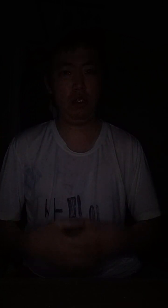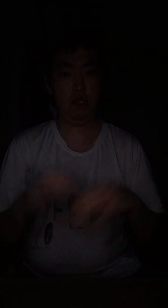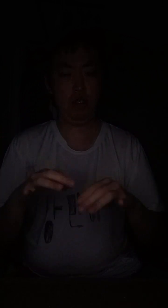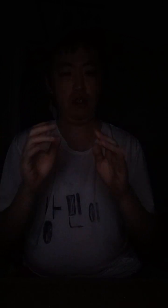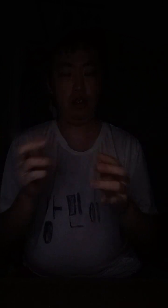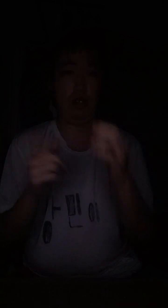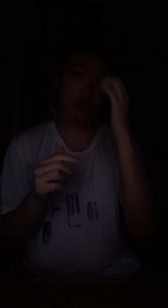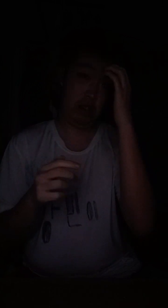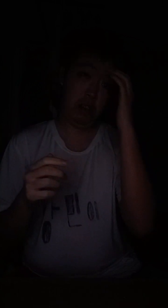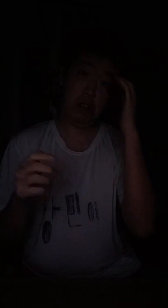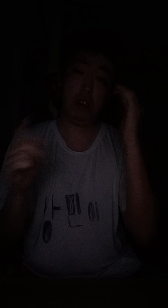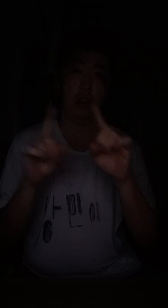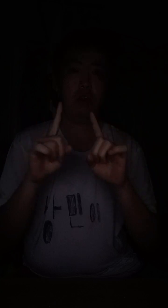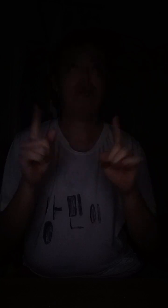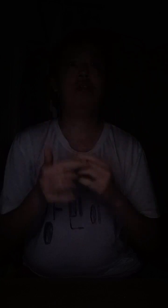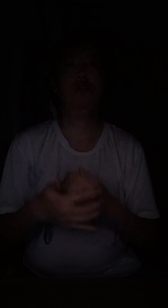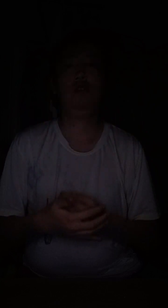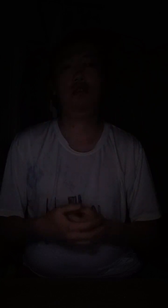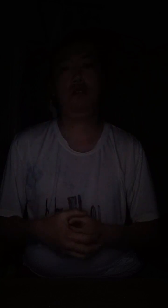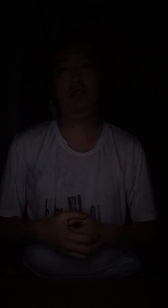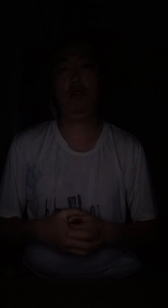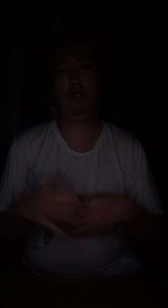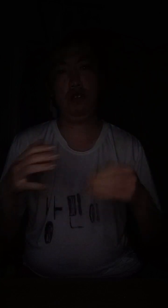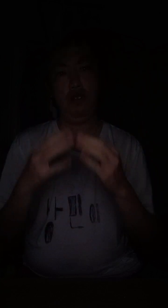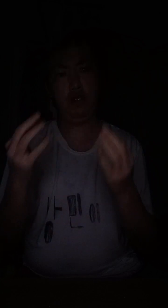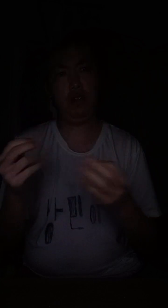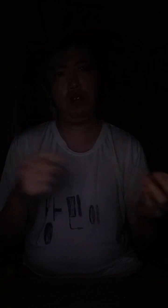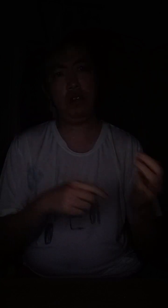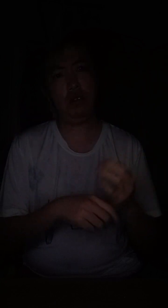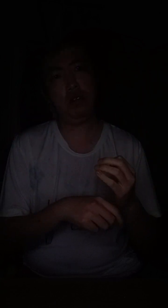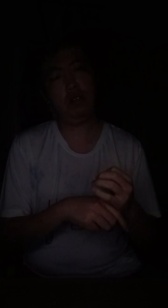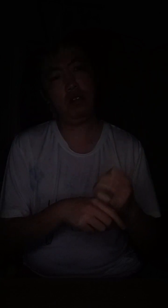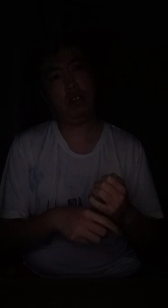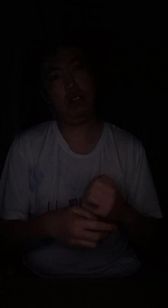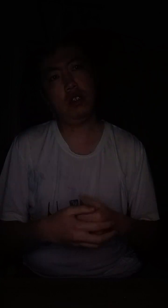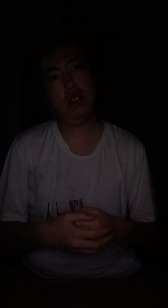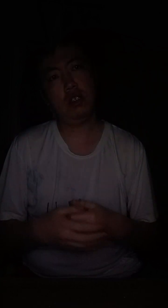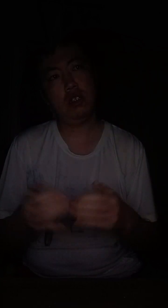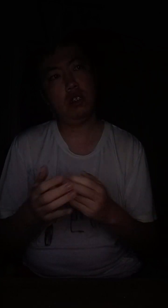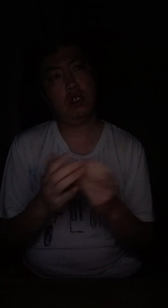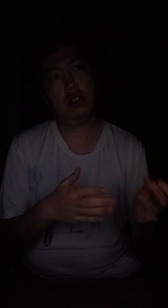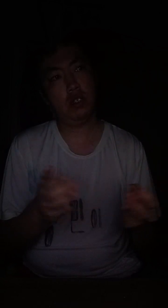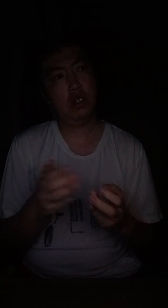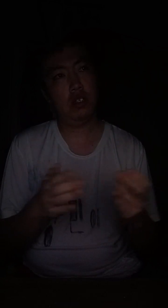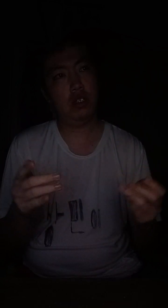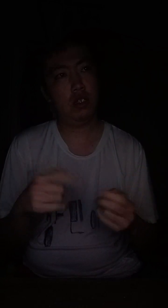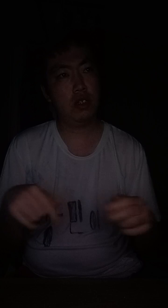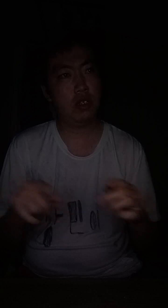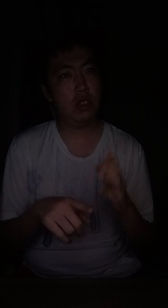공공장소에 설치된 화장실은 어떨까? 이용자가 적어 방치돼 있거나 인적이 드문 곳에 있어 범죄 위험에 노출돼